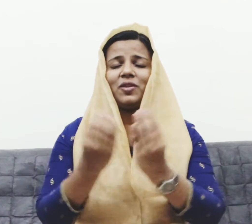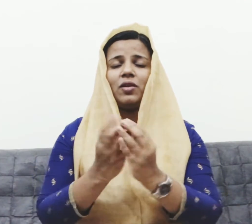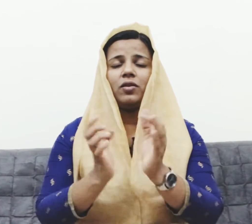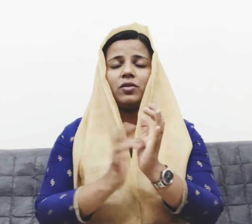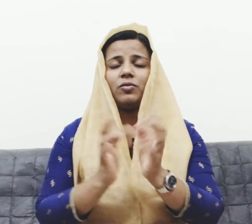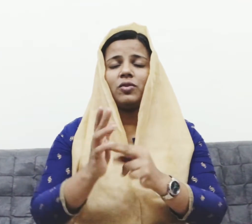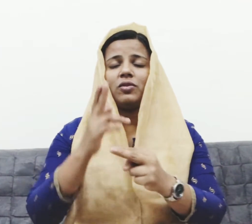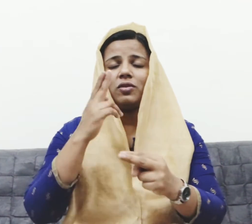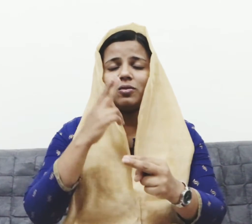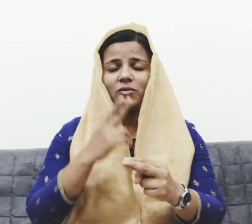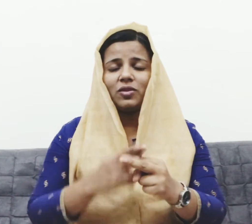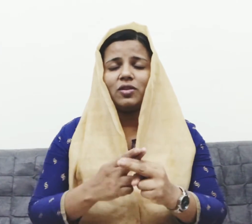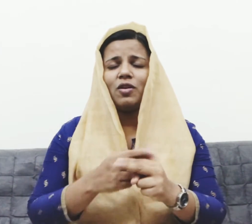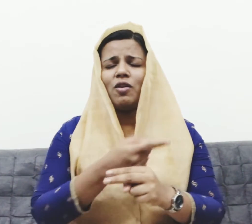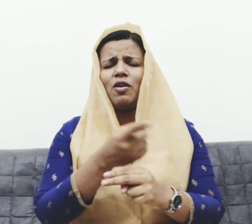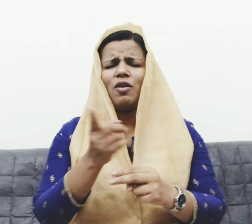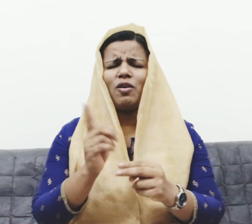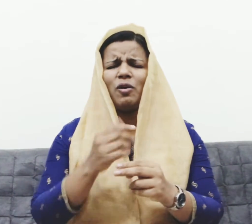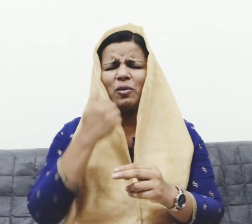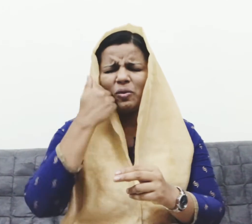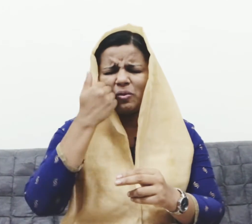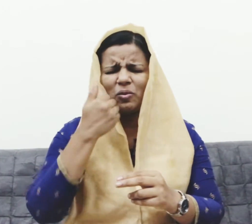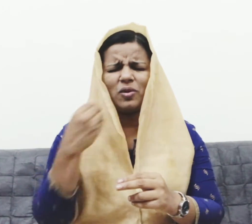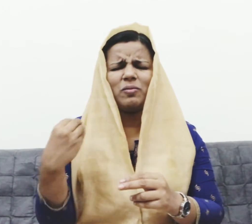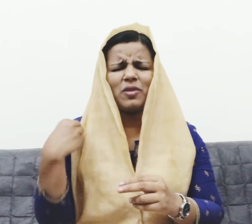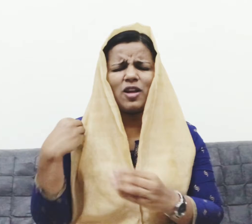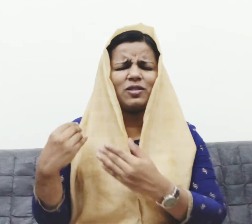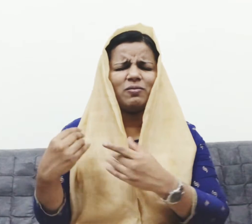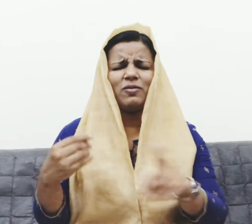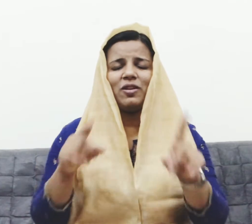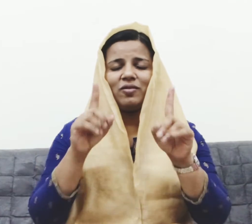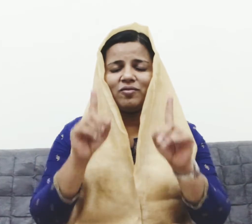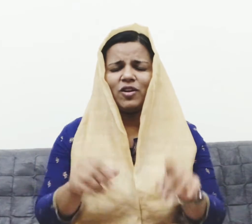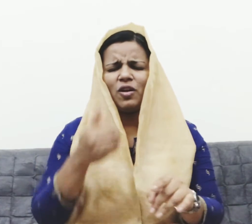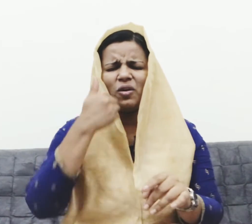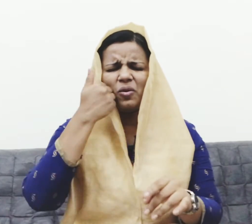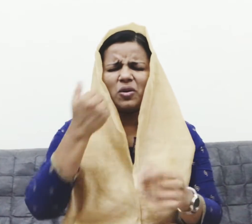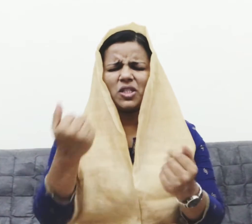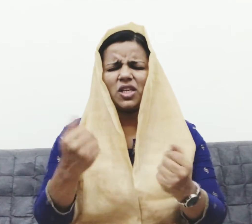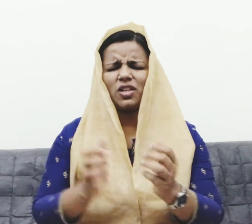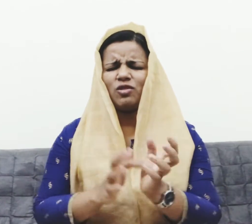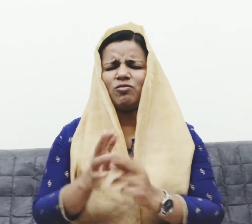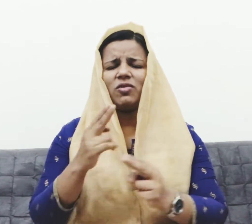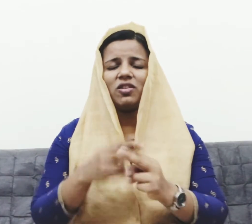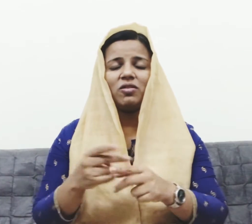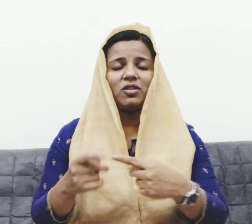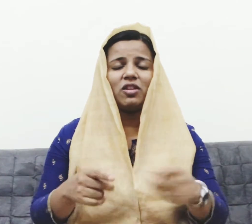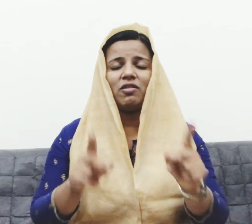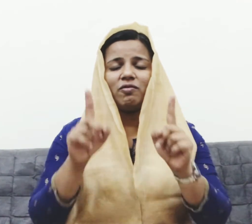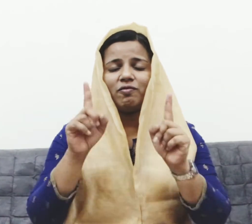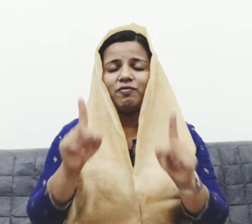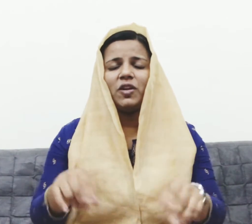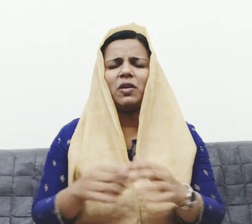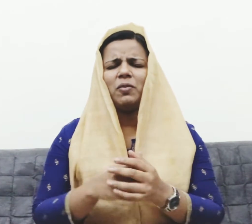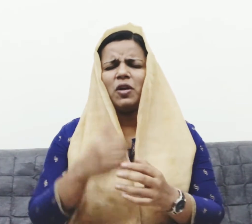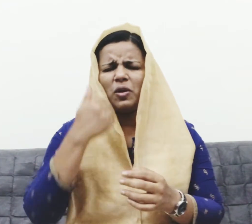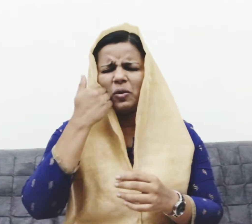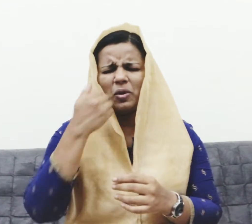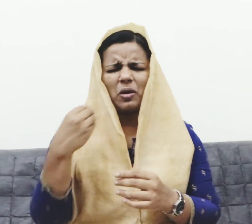നാഥനായ യേശു ക്രിസ്തുവിൻ്റെ നാമത്തിൽ എല്ലാ രോഗത്തിൻ്റെ ശക്തികളും വിട്ടുമാറട്ടെ. രോഗത്തിൻ്റെ ശക്തികൾ വിട്ടുമാറട്ടെ. ഹല്ലേലൂയ.